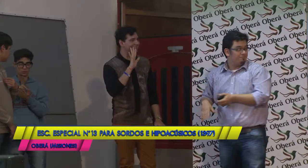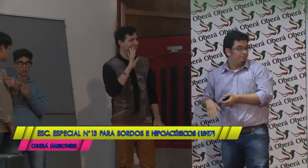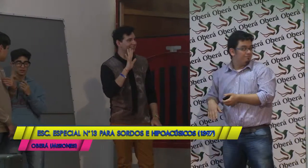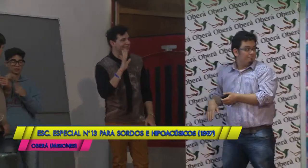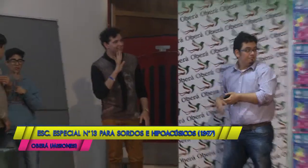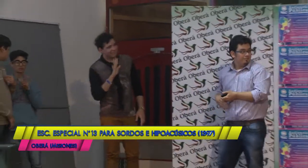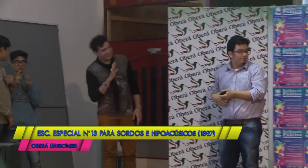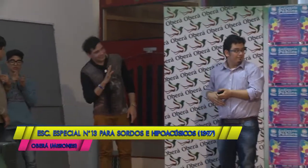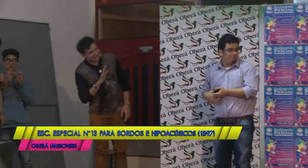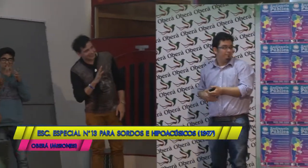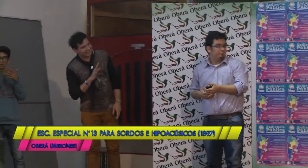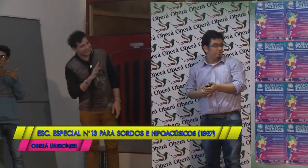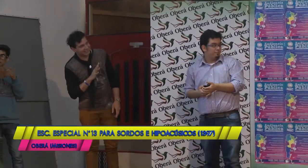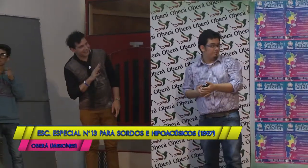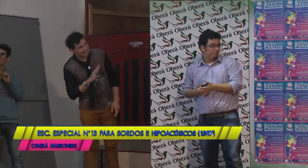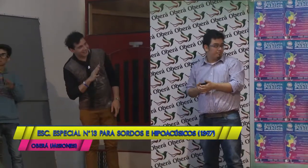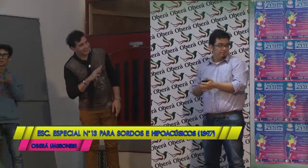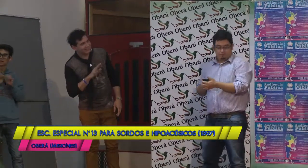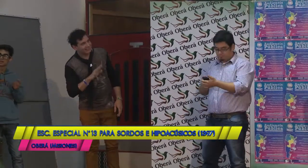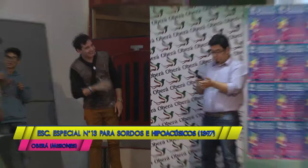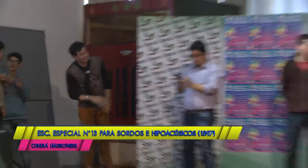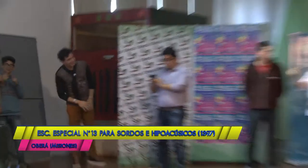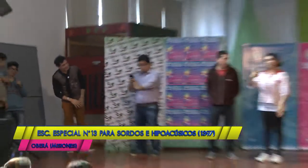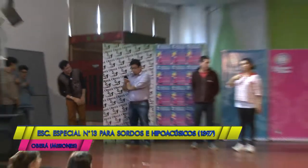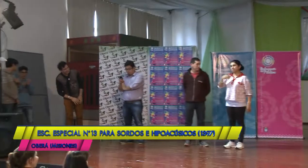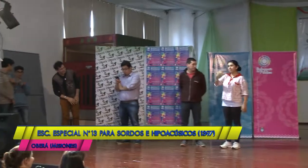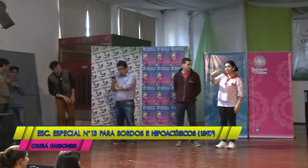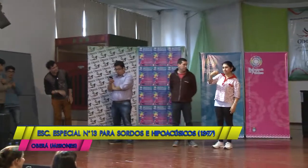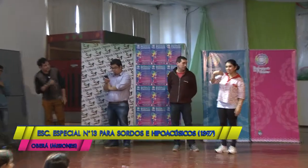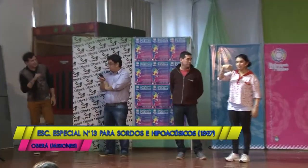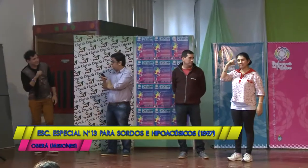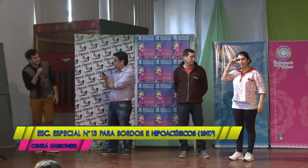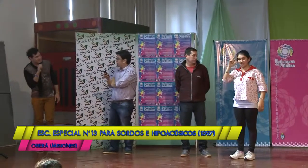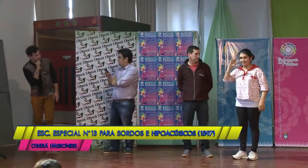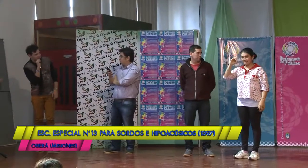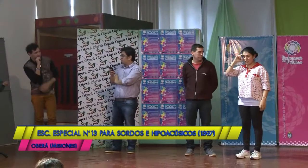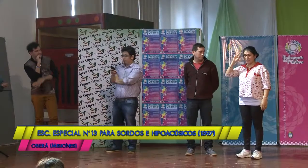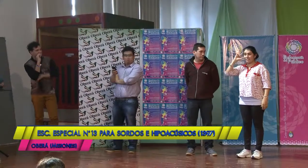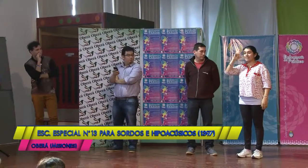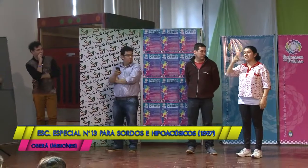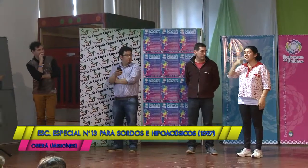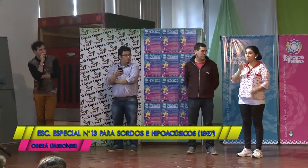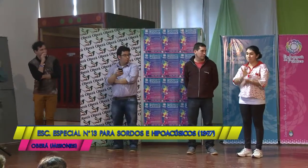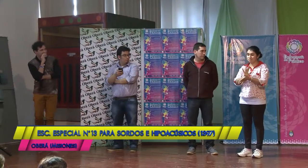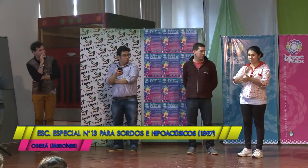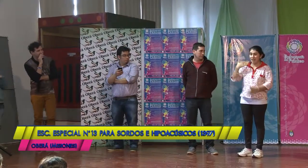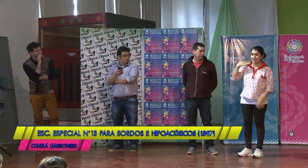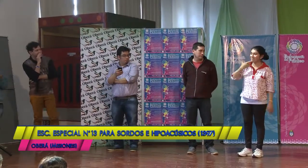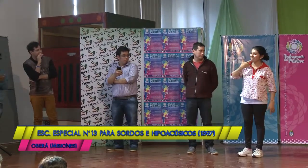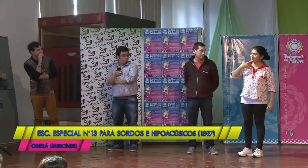Bueno, todos mírennos a nosotros, no importa que sean sordos oyentes, vamos a hacer esto. Hola, buenas tardes, yo me llamo Mercedes. Esta es mi seña